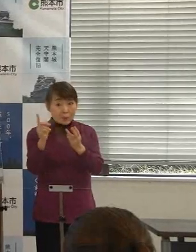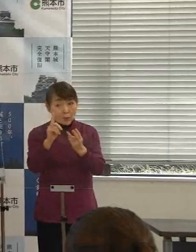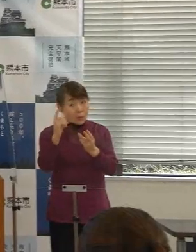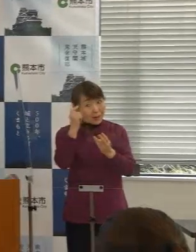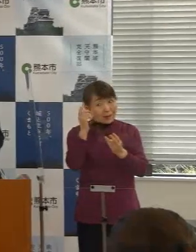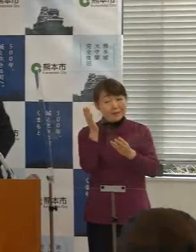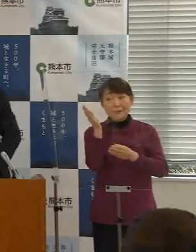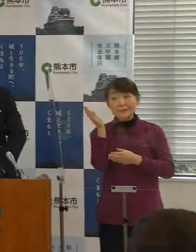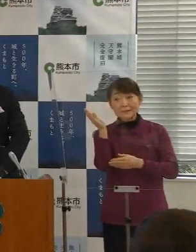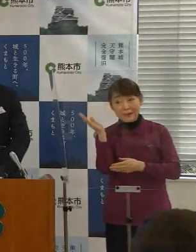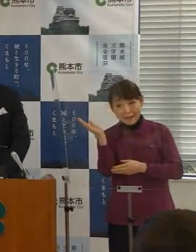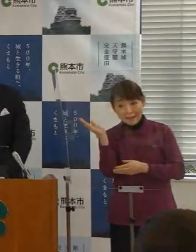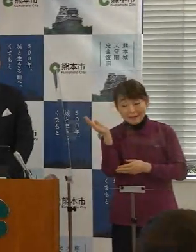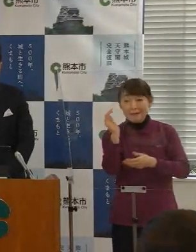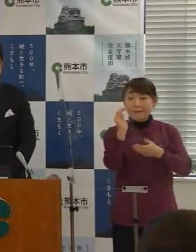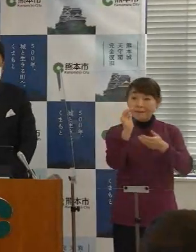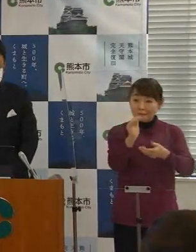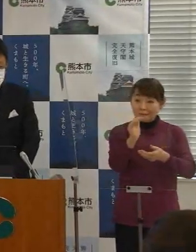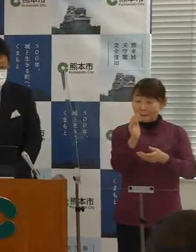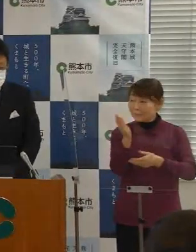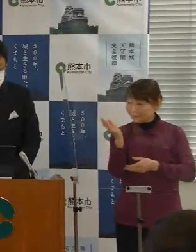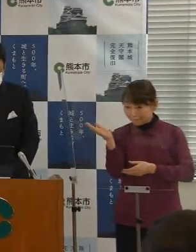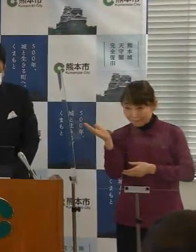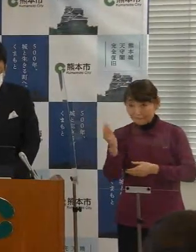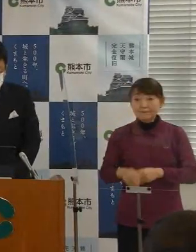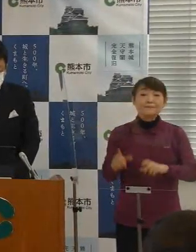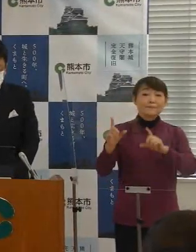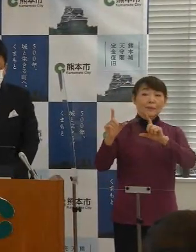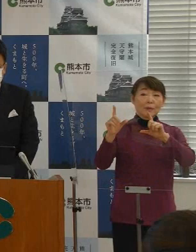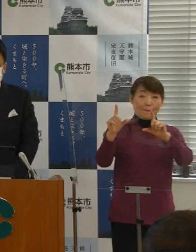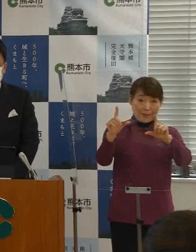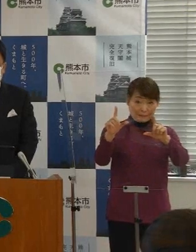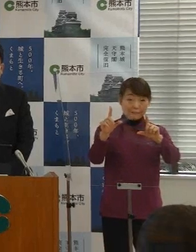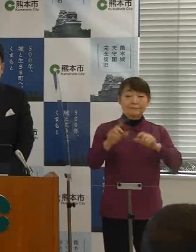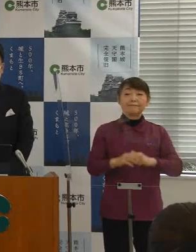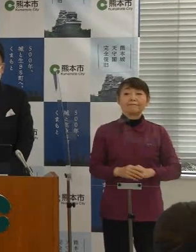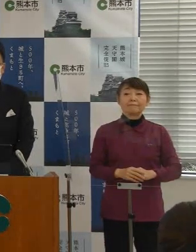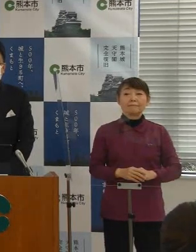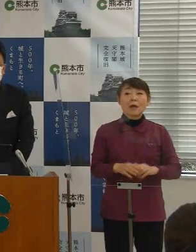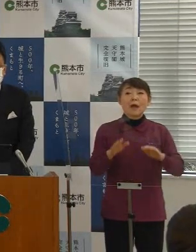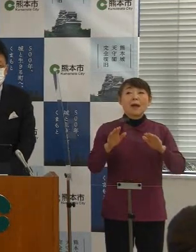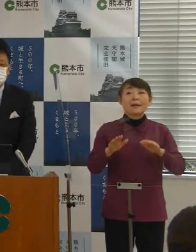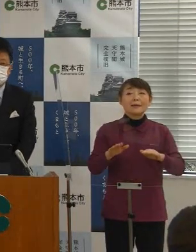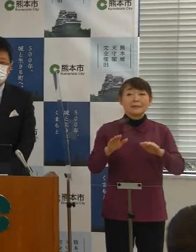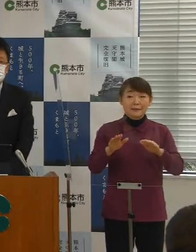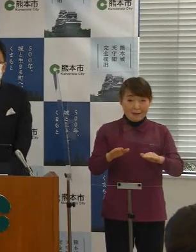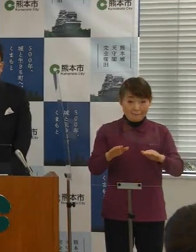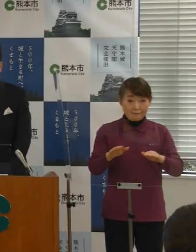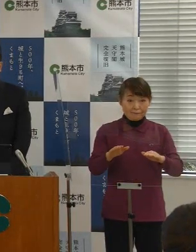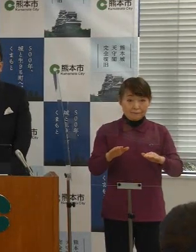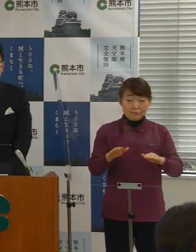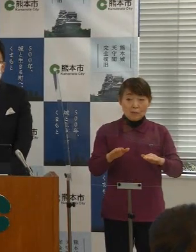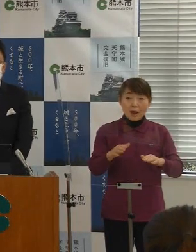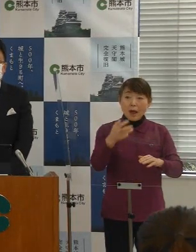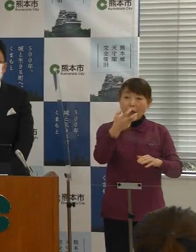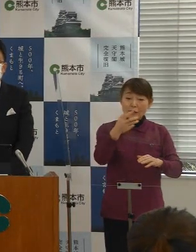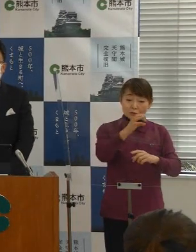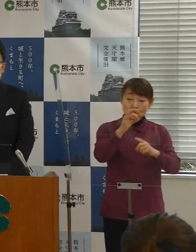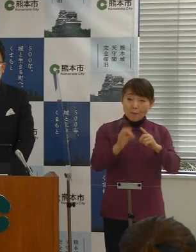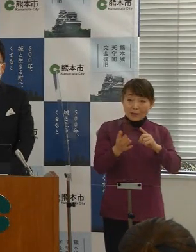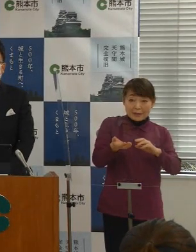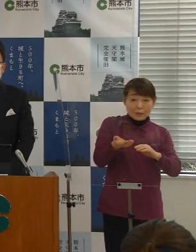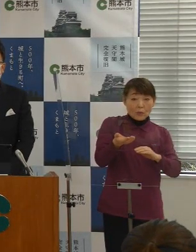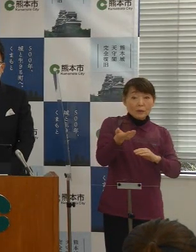い、ということをお願いします。はい、 まずやはり現時点でですね、8割以上の方がこう